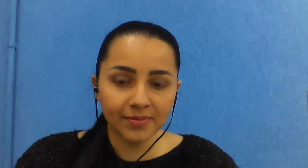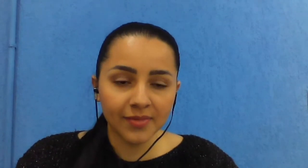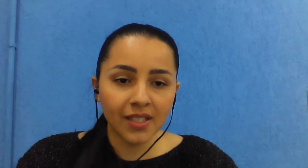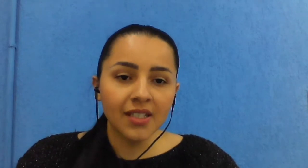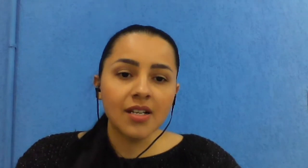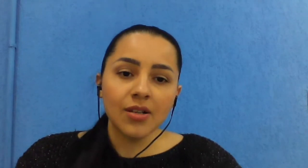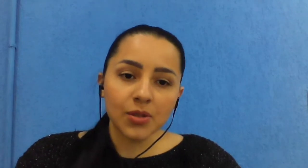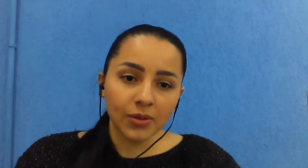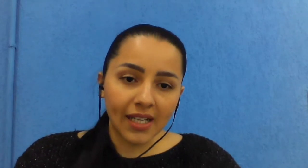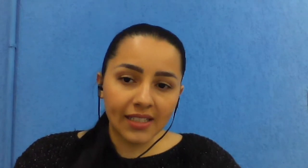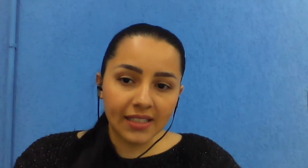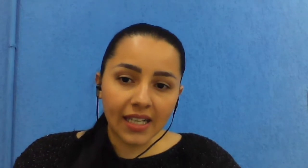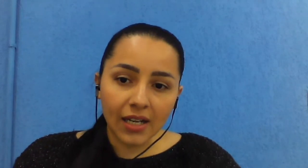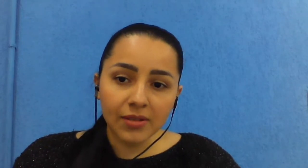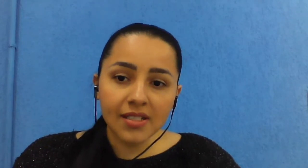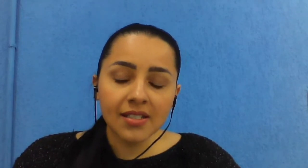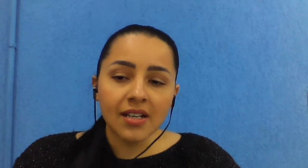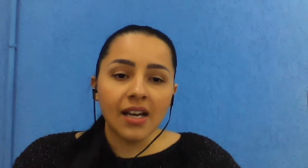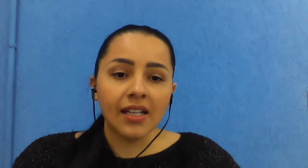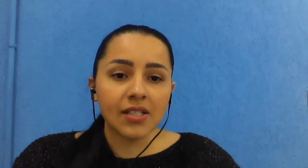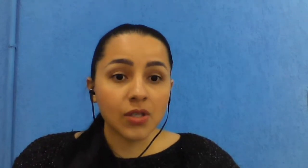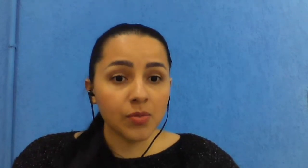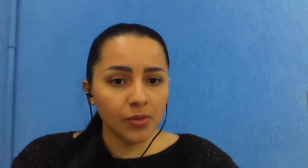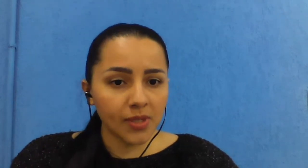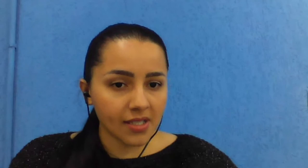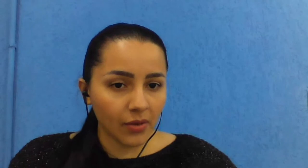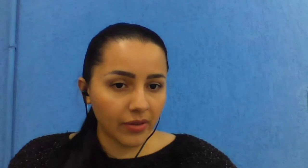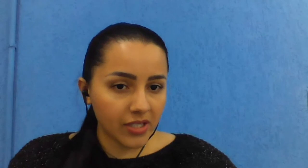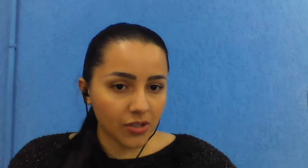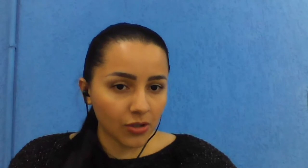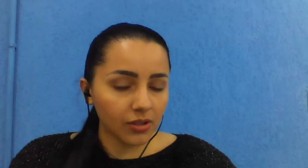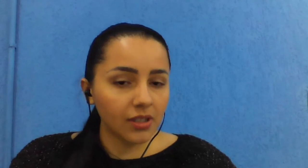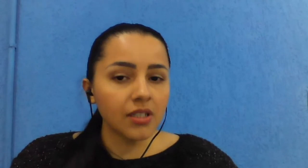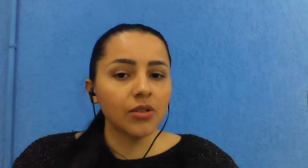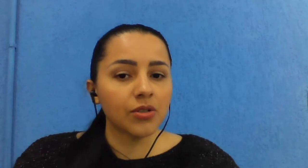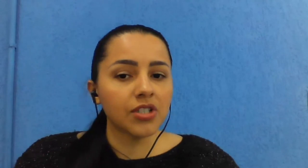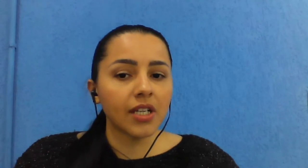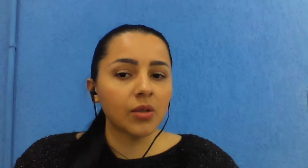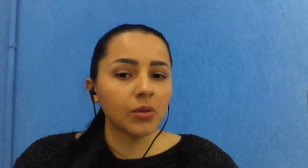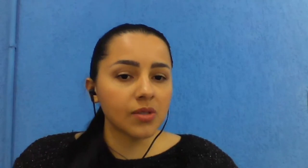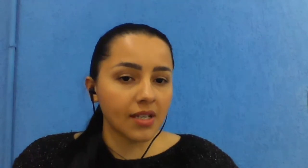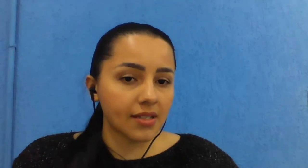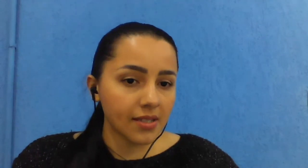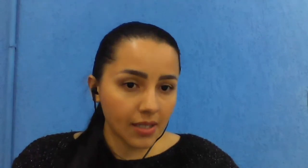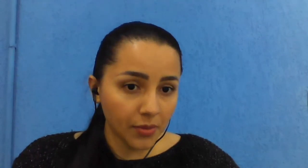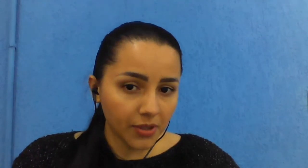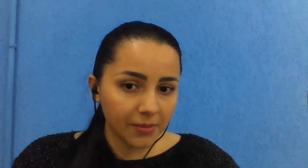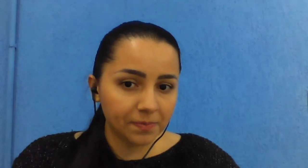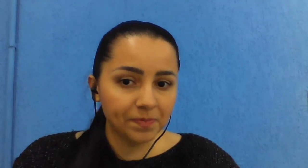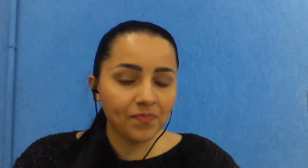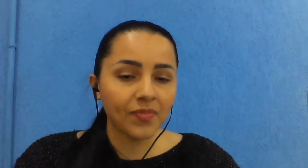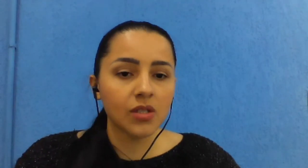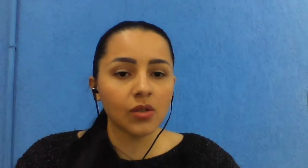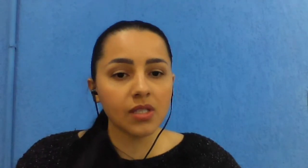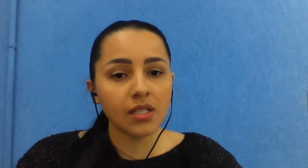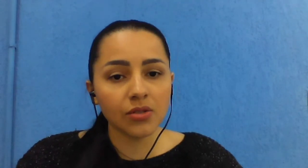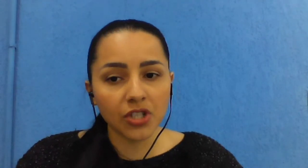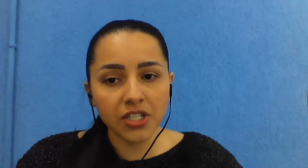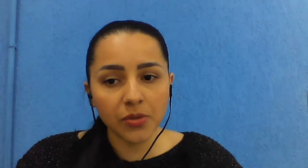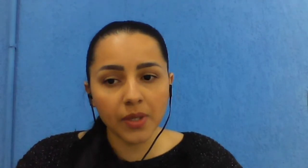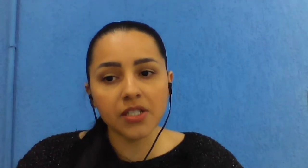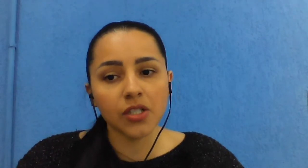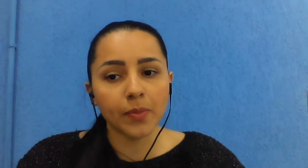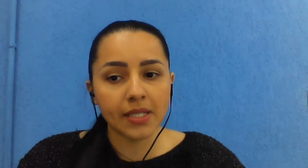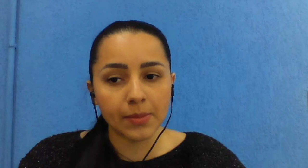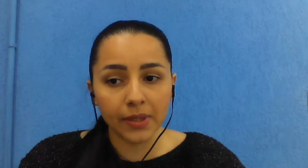João del Rei. Eu sou Darliane Caldas, Relações Públicas da UFSJ, e hoje irei conduzir esta cerimônia.